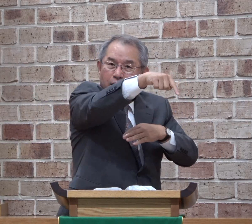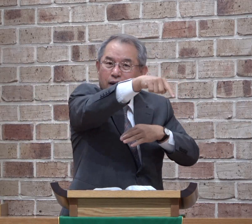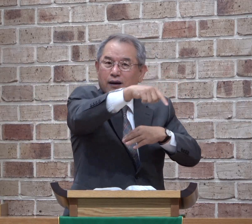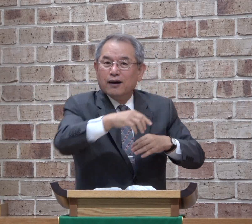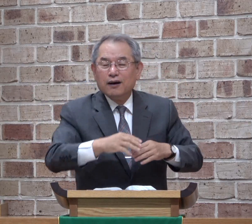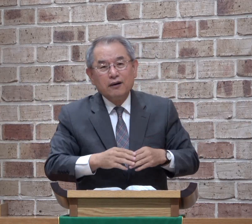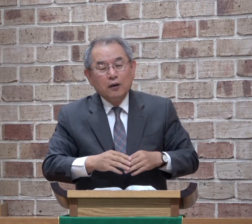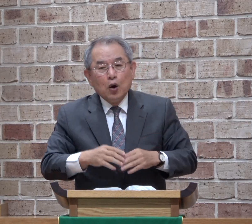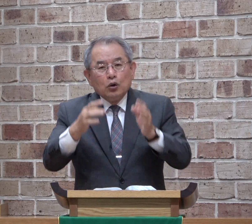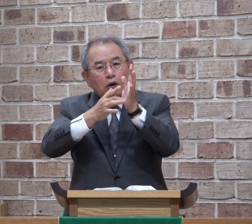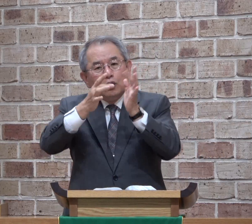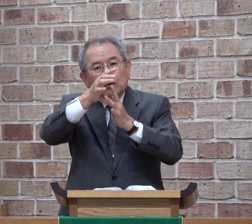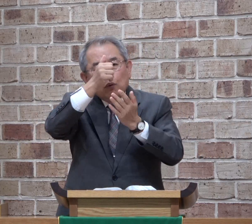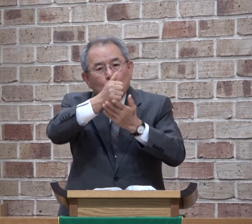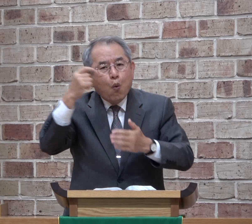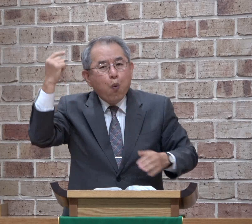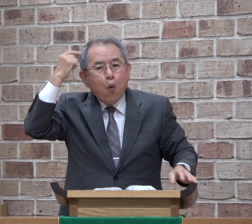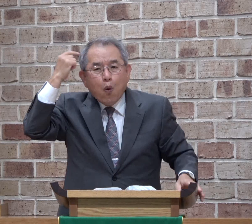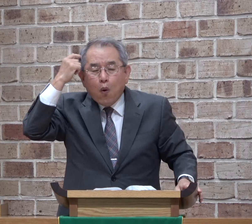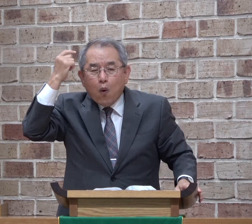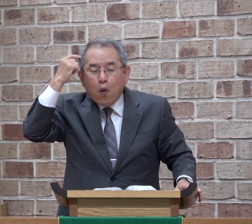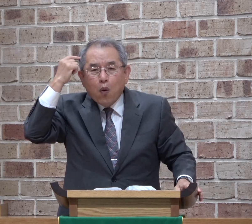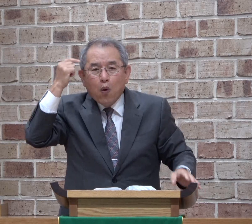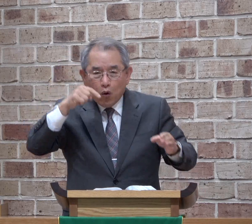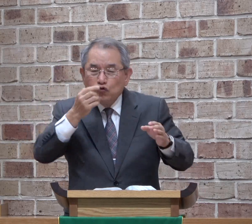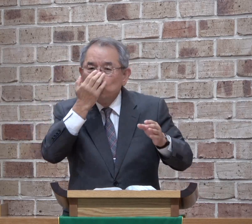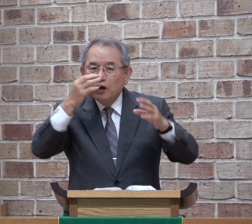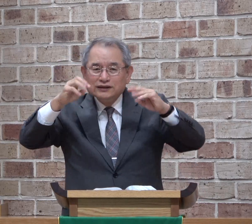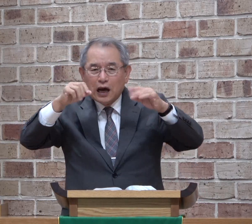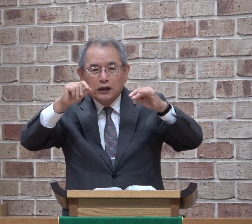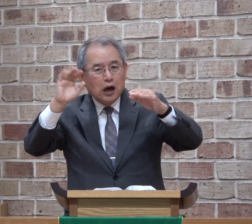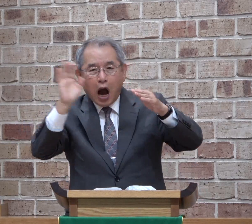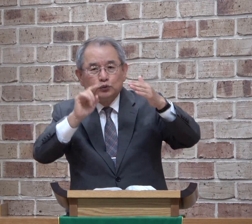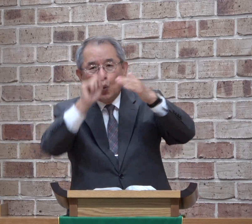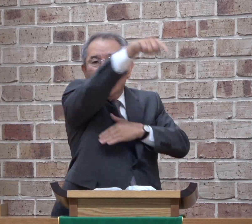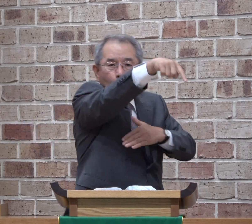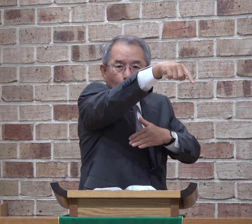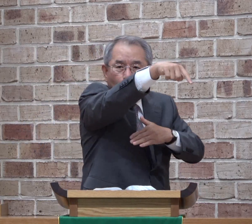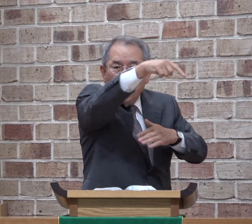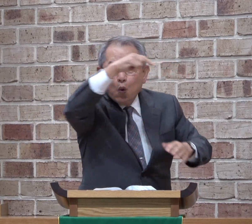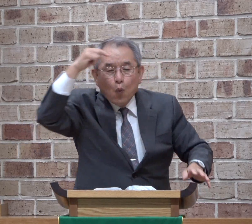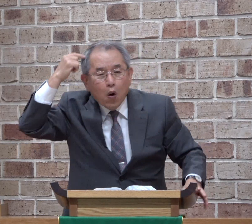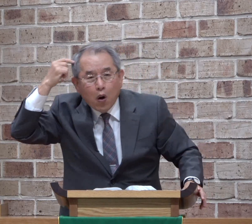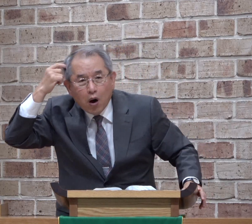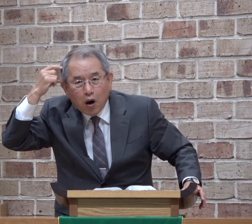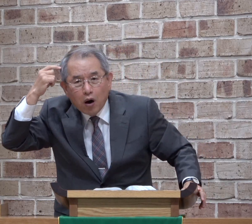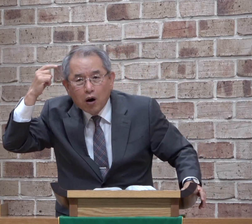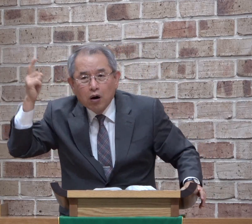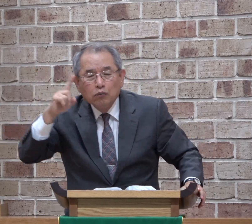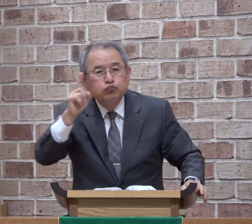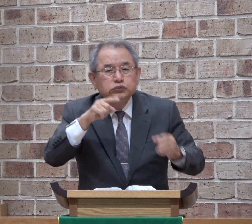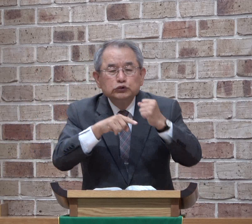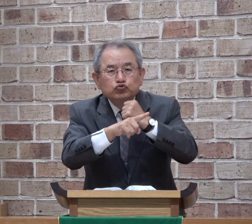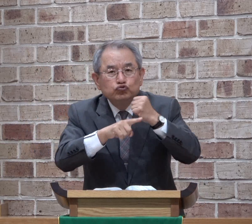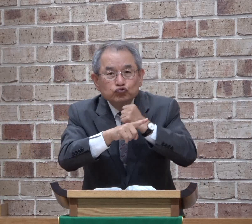이방에서 예수님은 왜 유대 땅이 아닌 밖에 지방에 계셨을까요? 두로 지방으로 가서